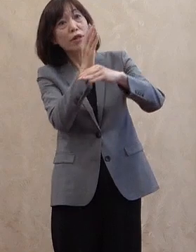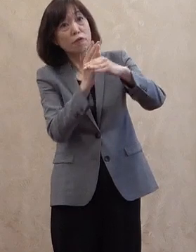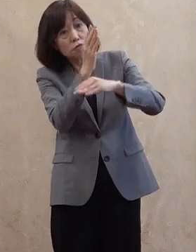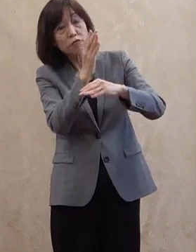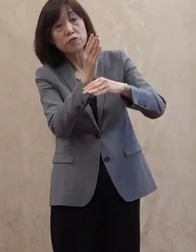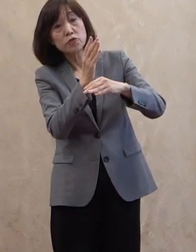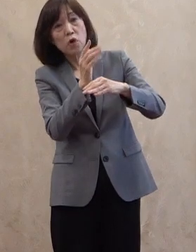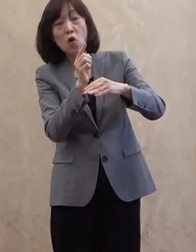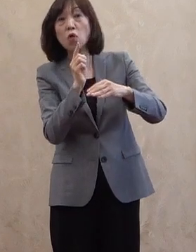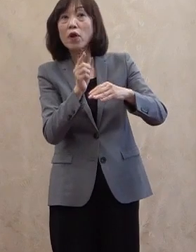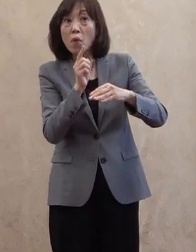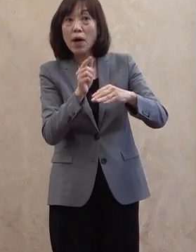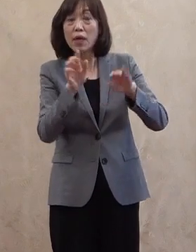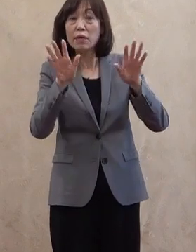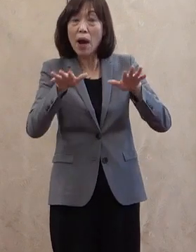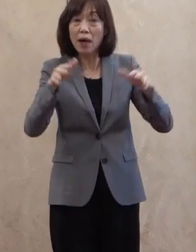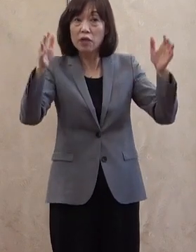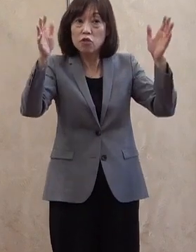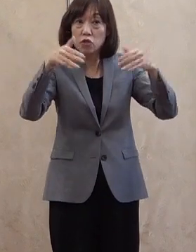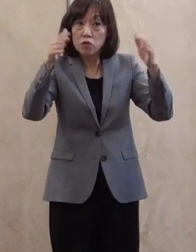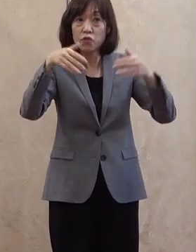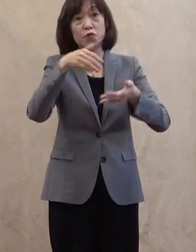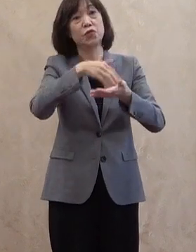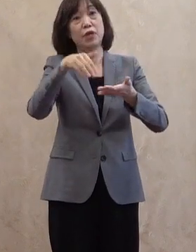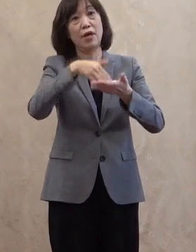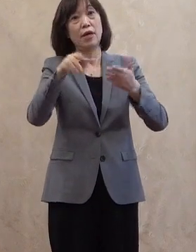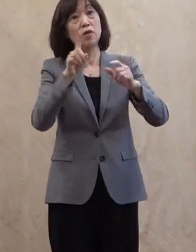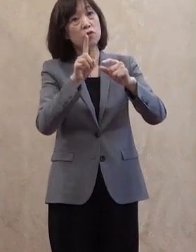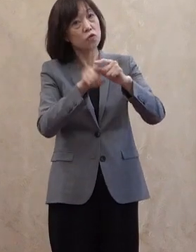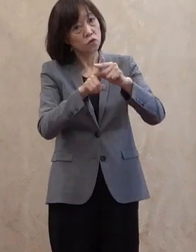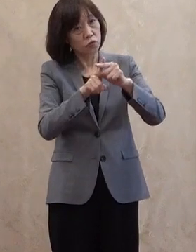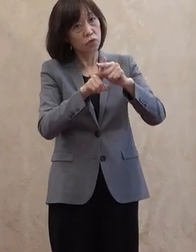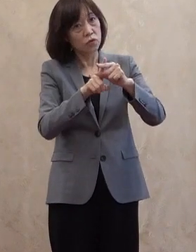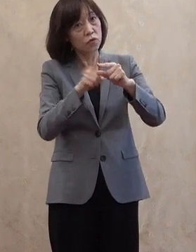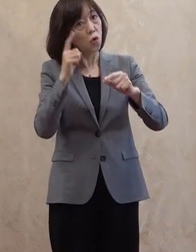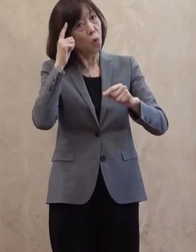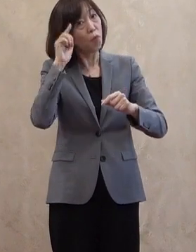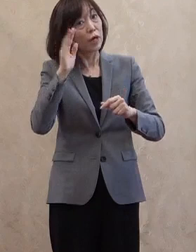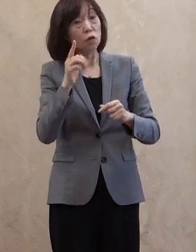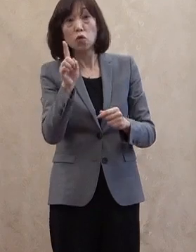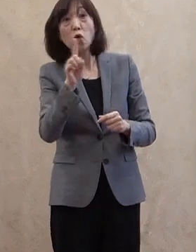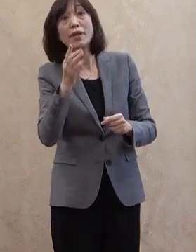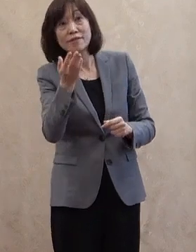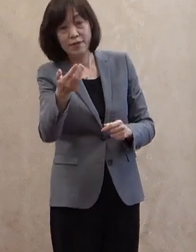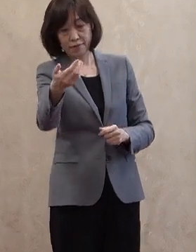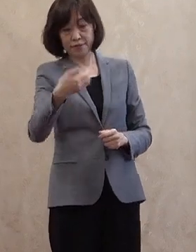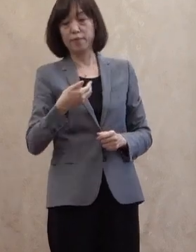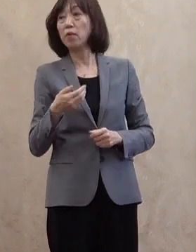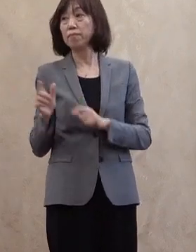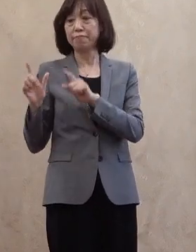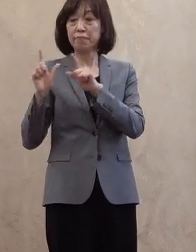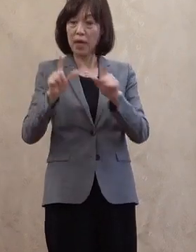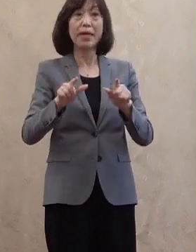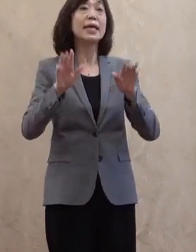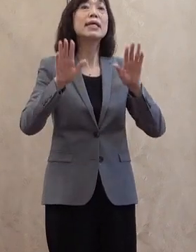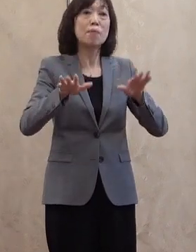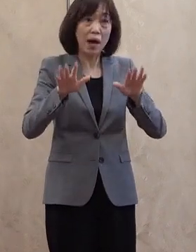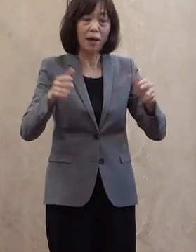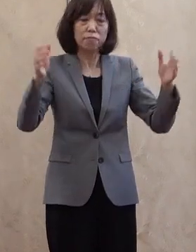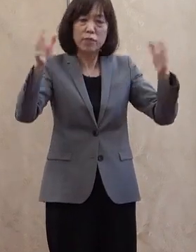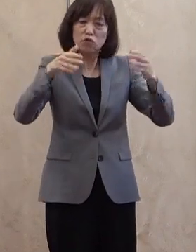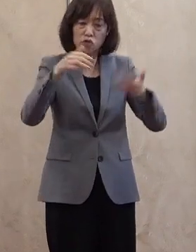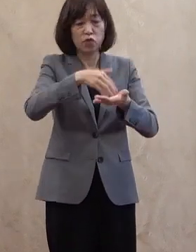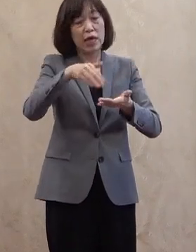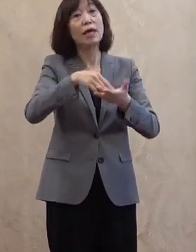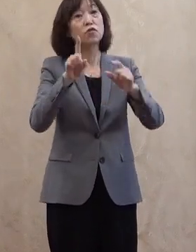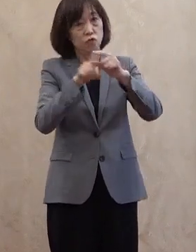ところ集計、まだ集計中か分かりませんけども、変わってましたら教えてください。 これは今まだ集計中ですので